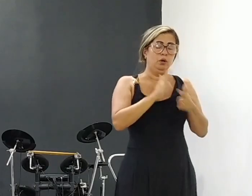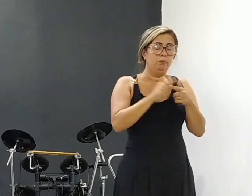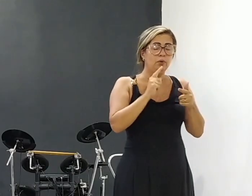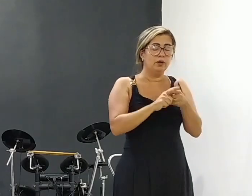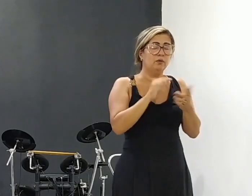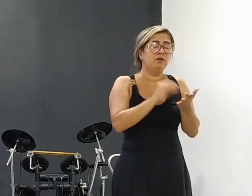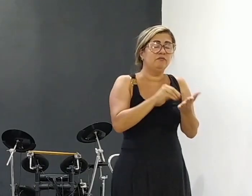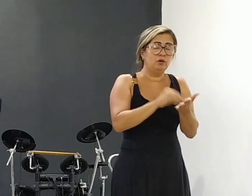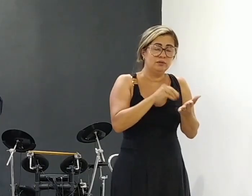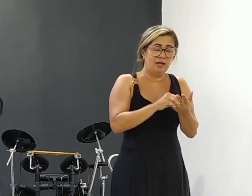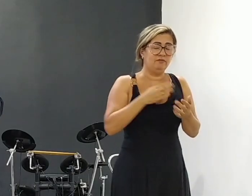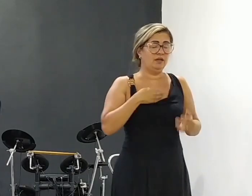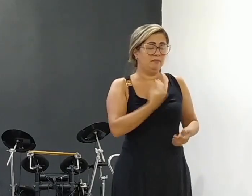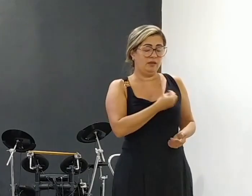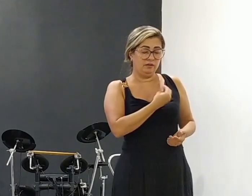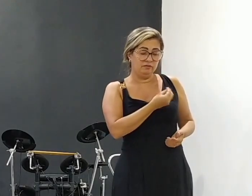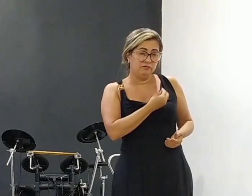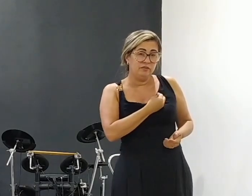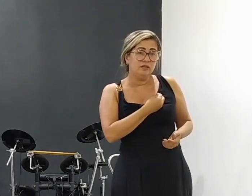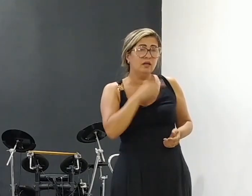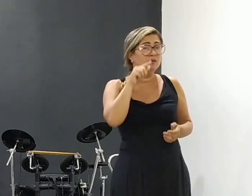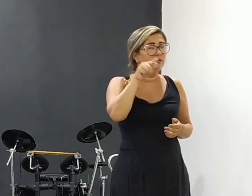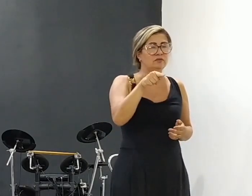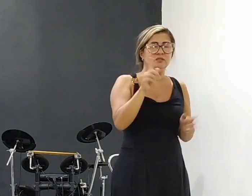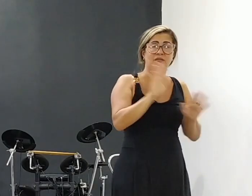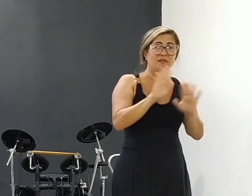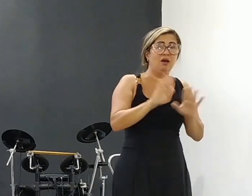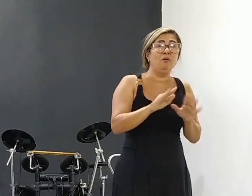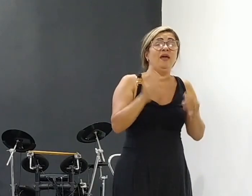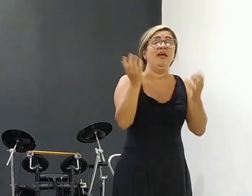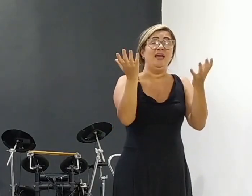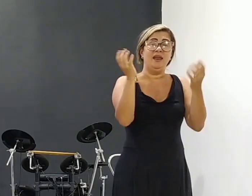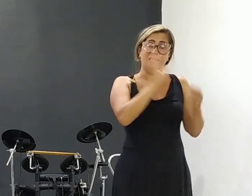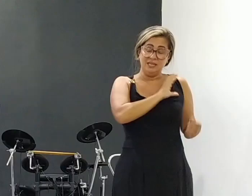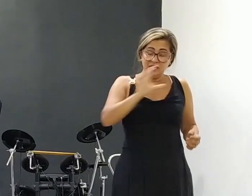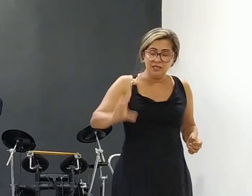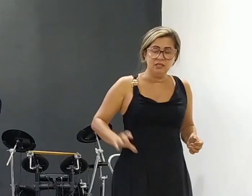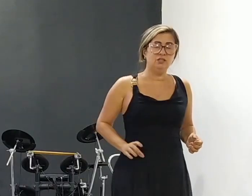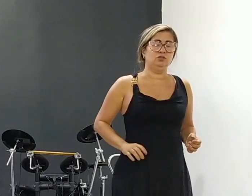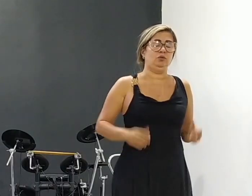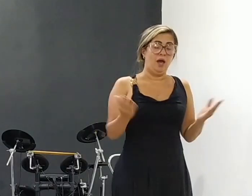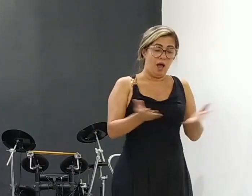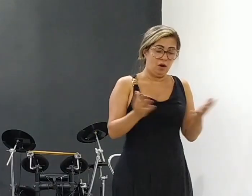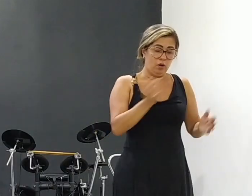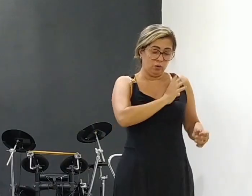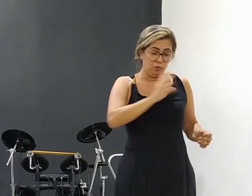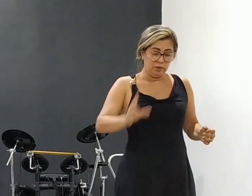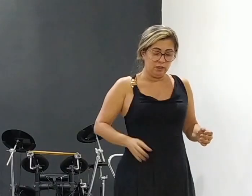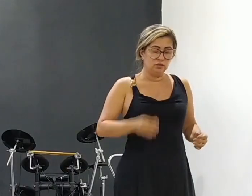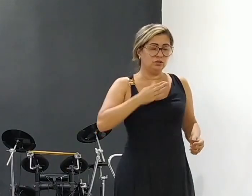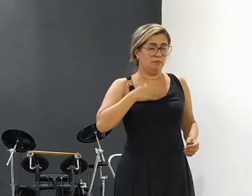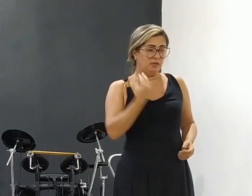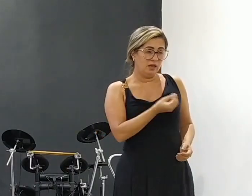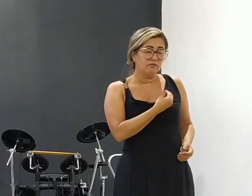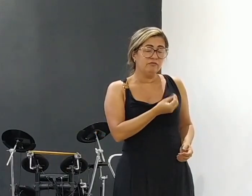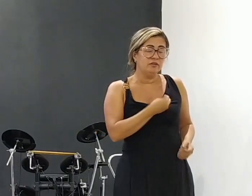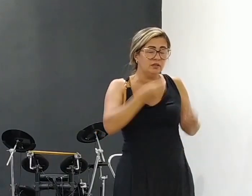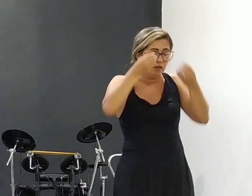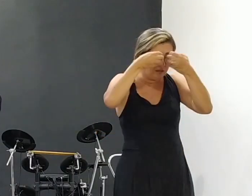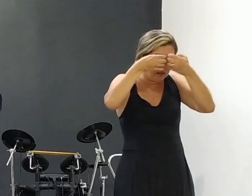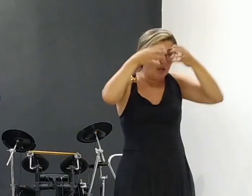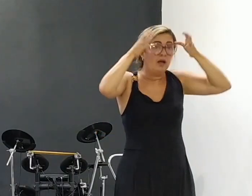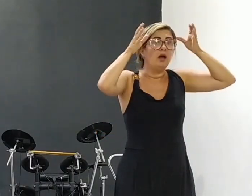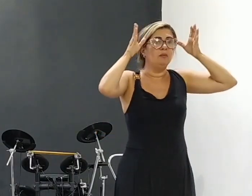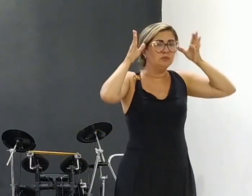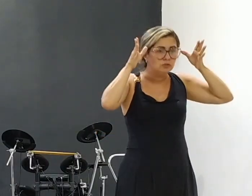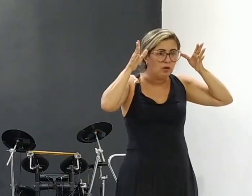faltava na minha vida não era você, o que faltava na minha vida era Cristo. E agora, com Cristo na minha vida, as vendas dos meus olhos